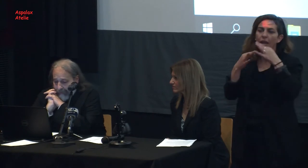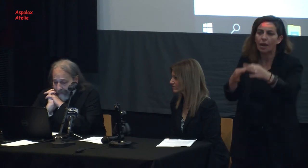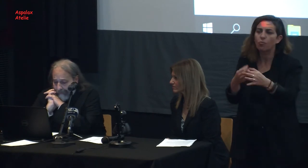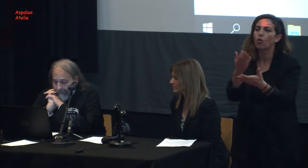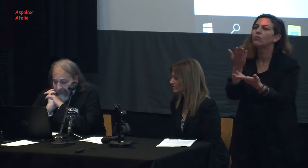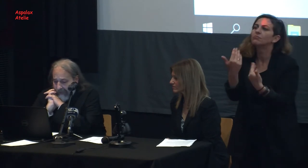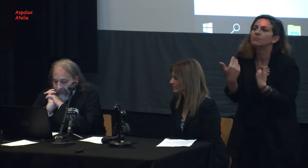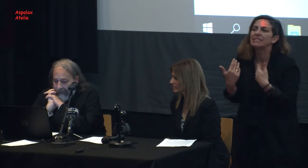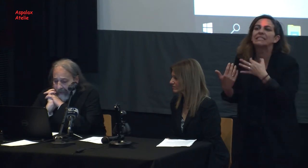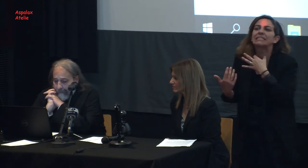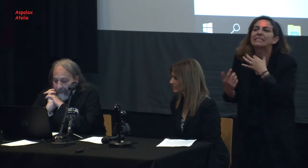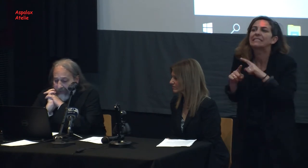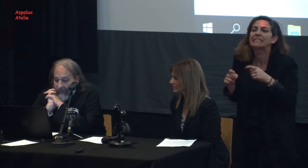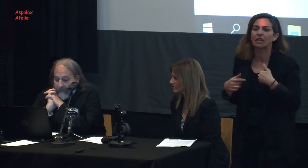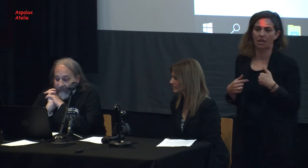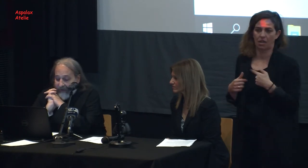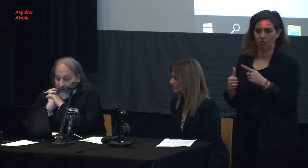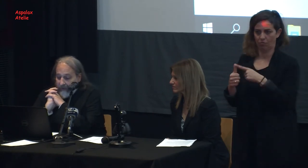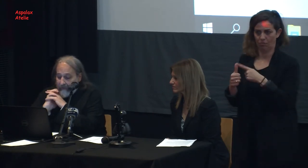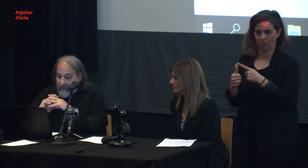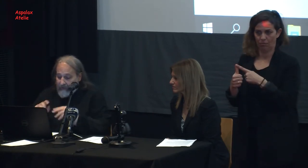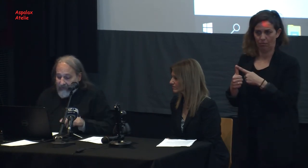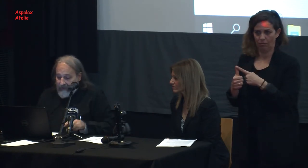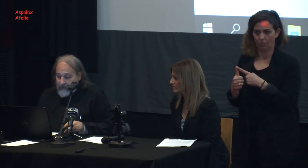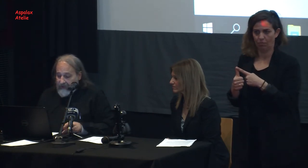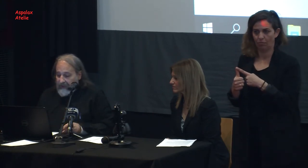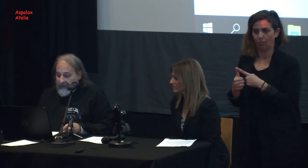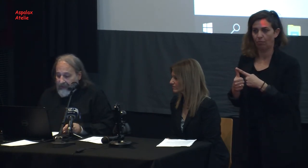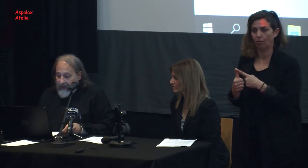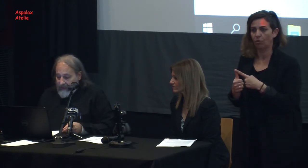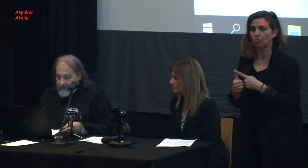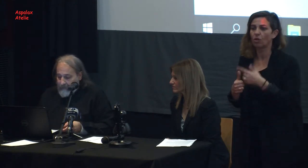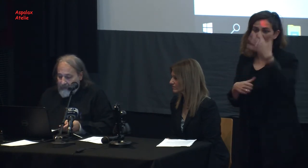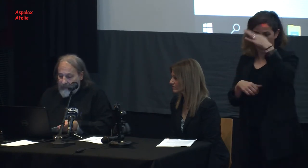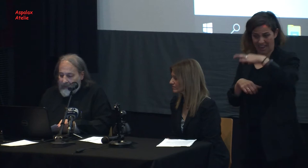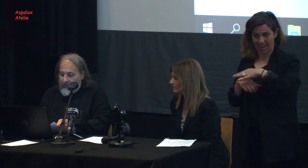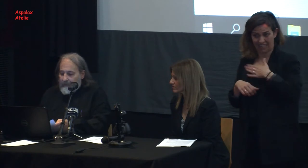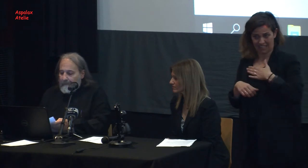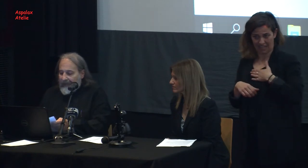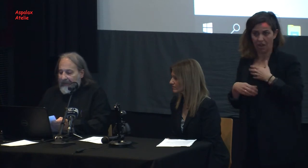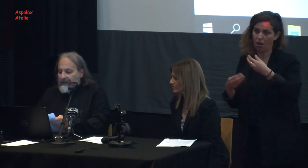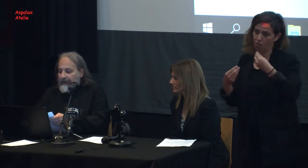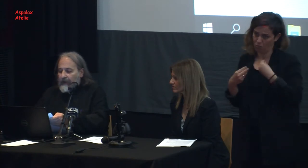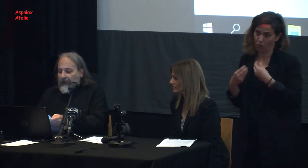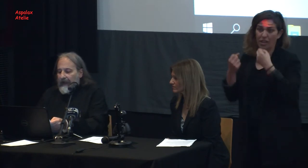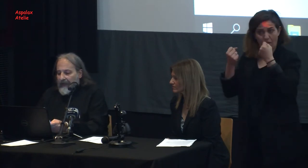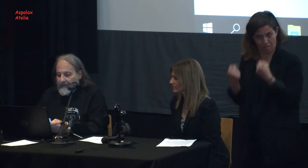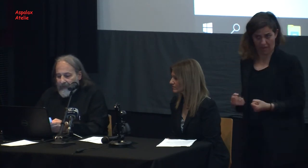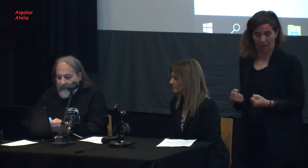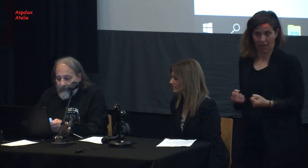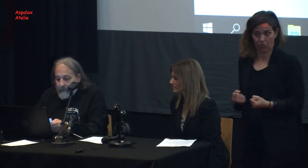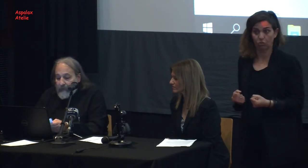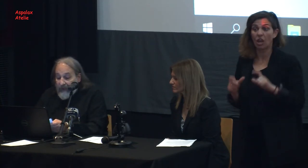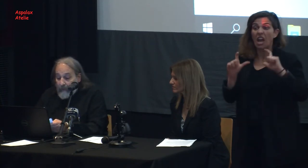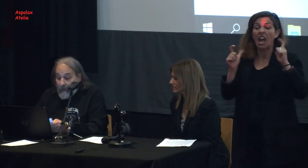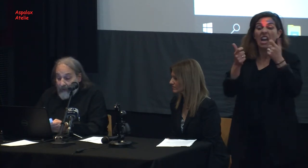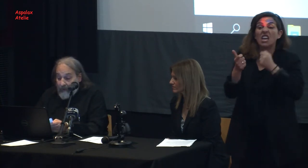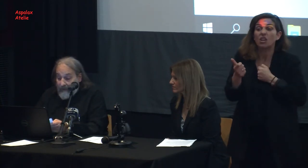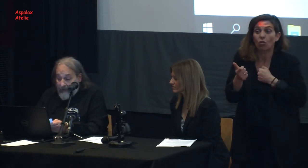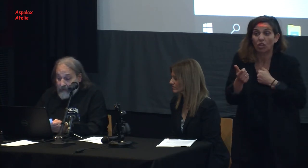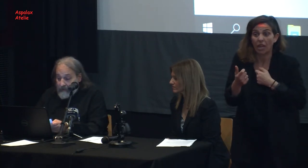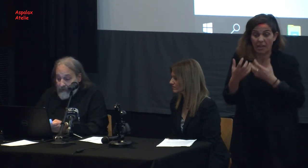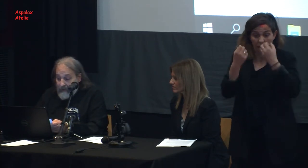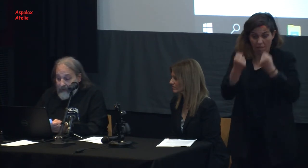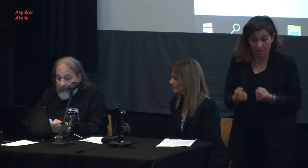Αρχίζω λοιπόν. Μην επιβαρύνετε με το βάρος της ασθένειάς μου μέλη της οικογένειάς μας που δεν μπορούν